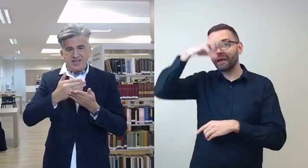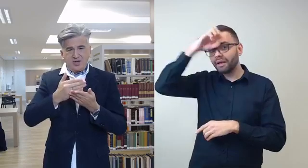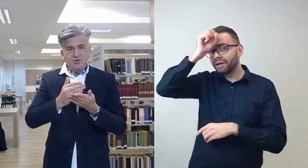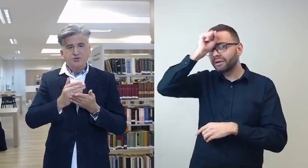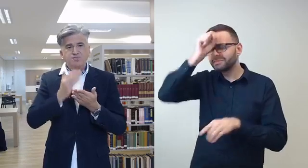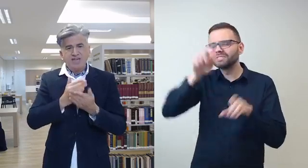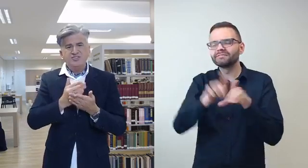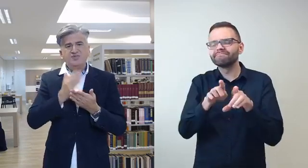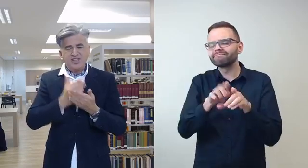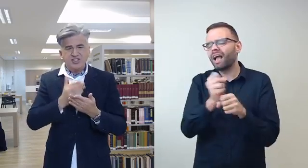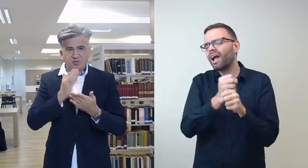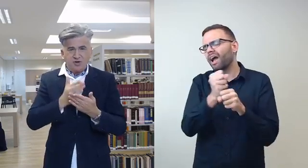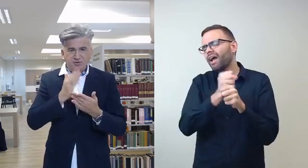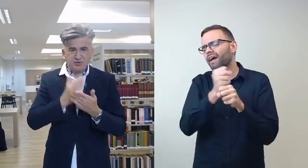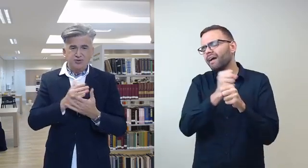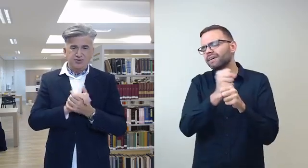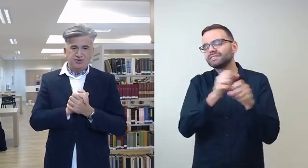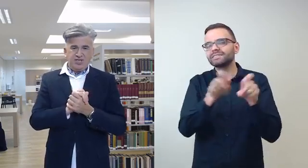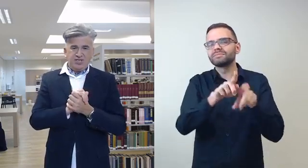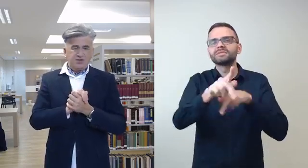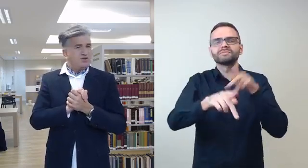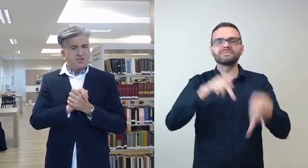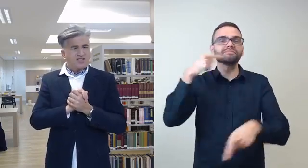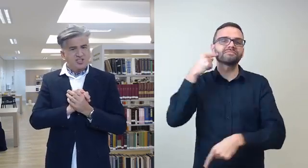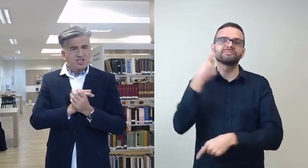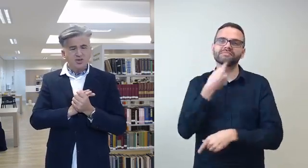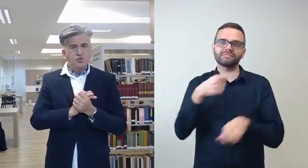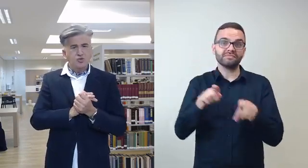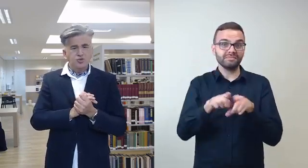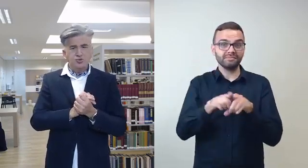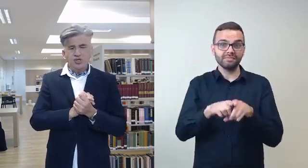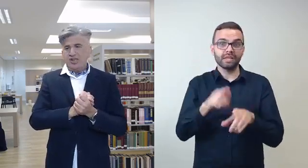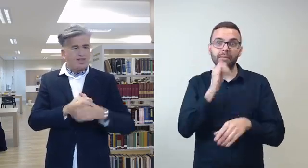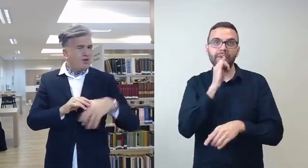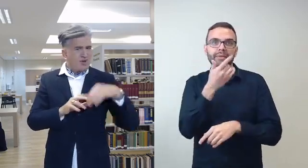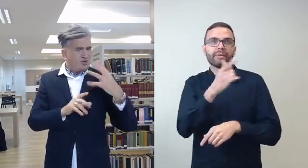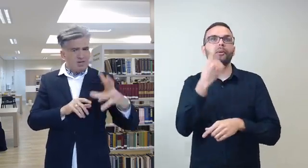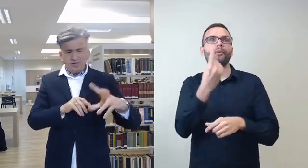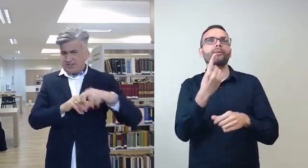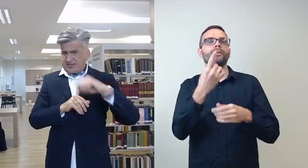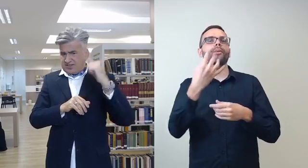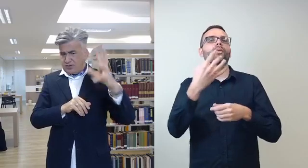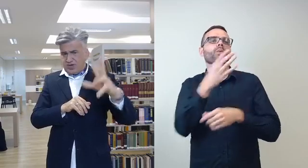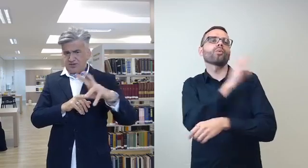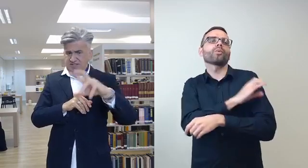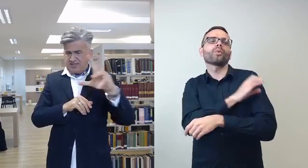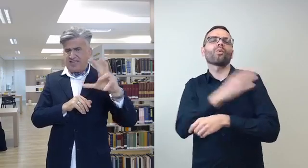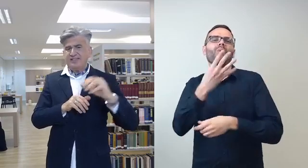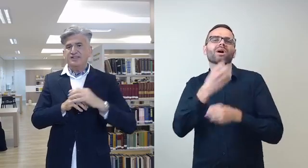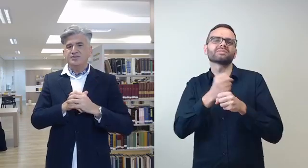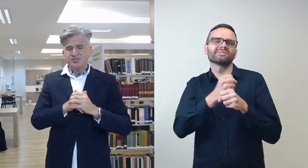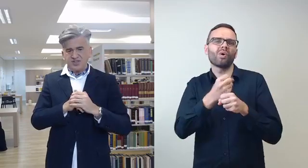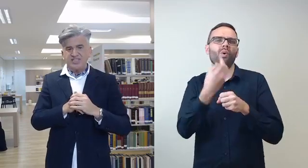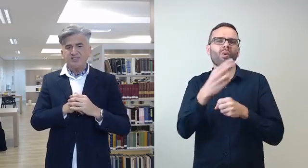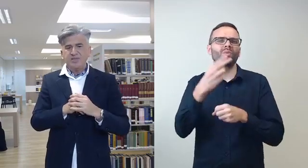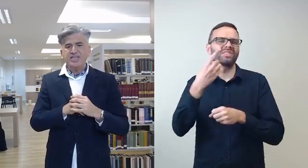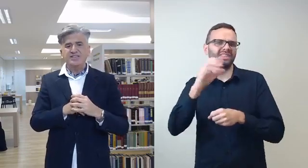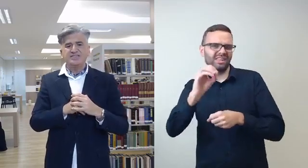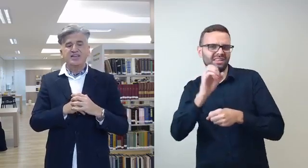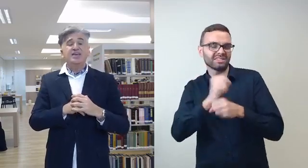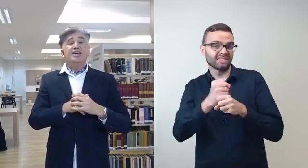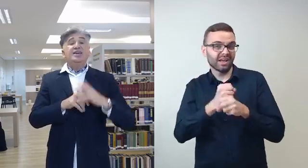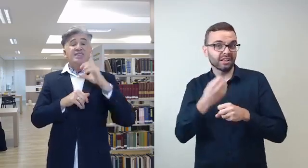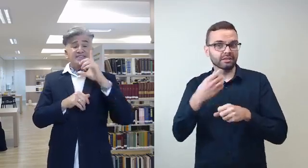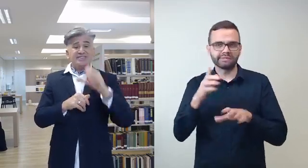convivência com os mais diferentes povos surdos. Isso não se adquire num curso nem de 4 anos, nem de 5 anos, nem de 10 anos. Isso aí é